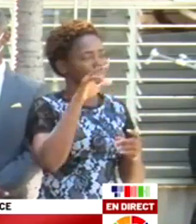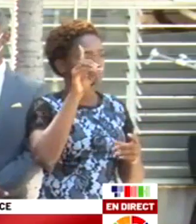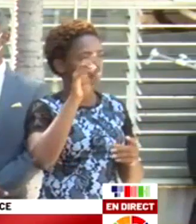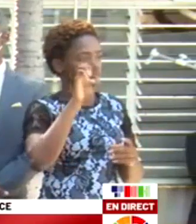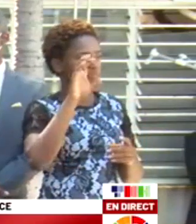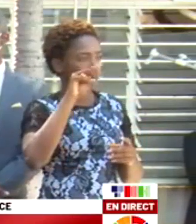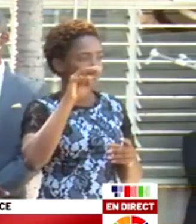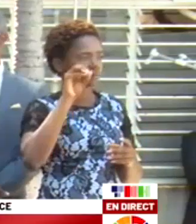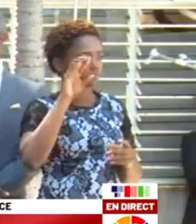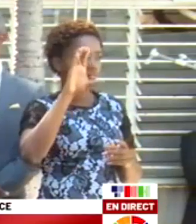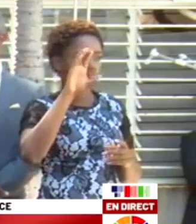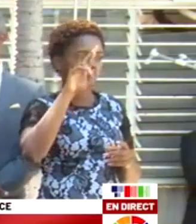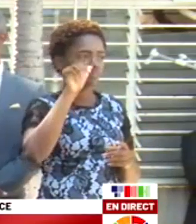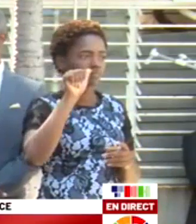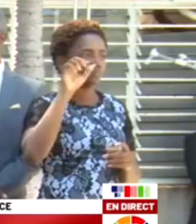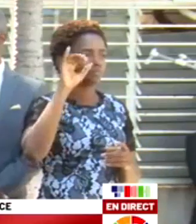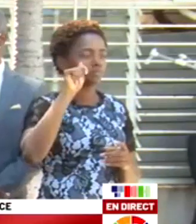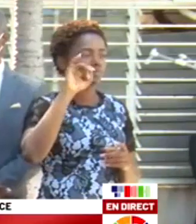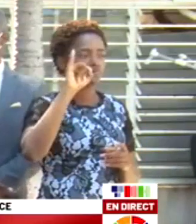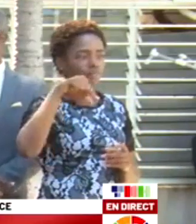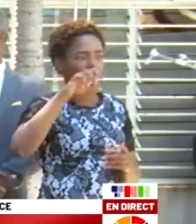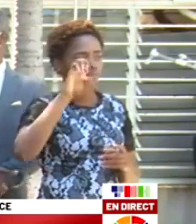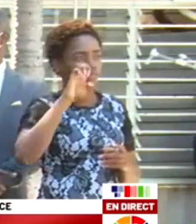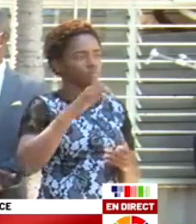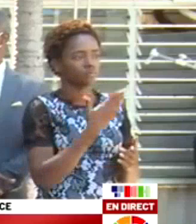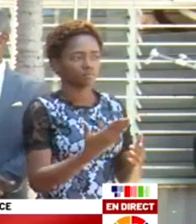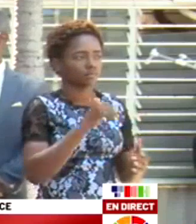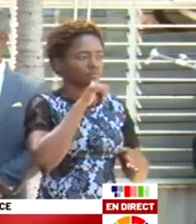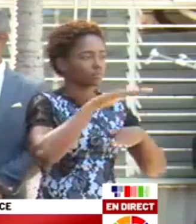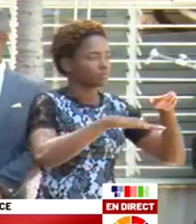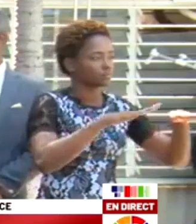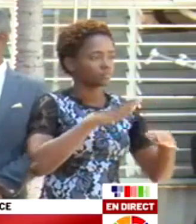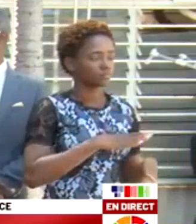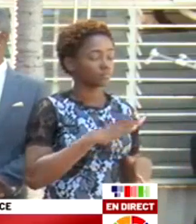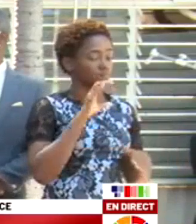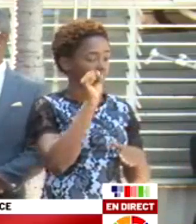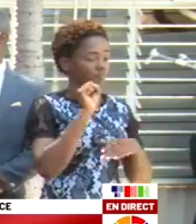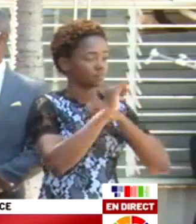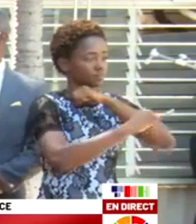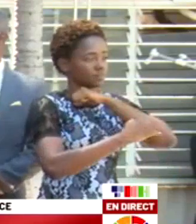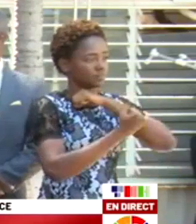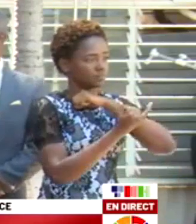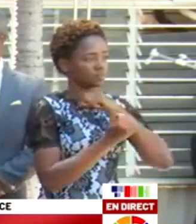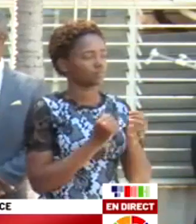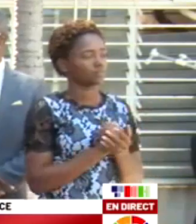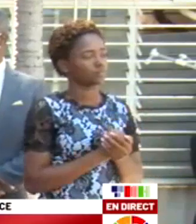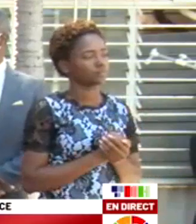moi crois que bagayou pas marché bien. Moi, l'exemple Jérémy, comme de Jérémy samedi, un